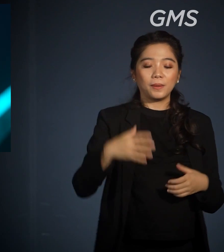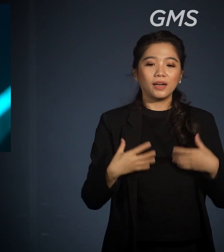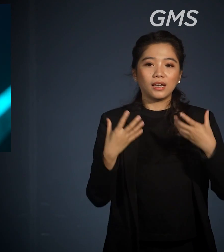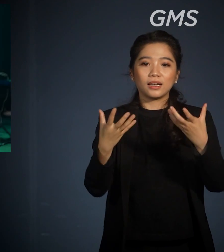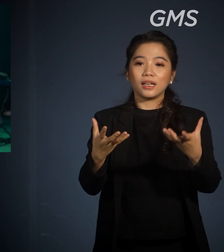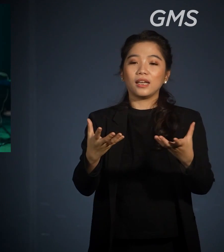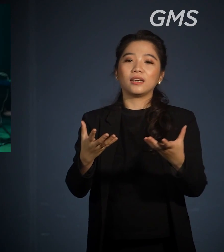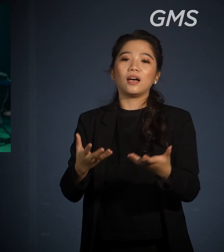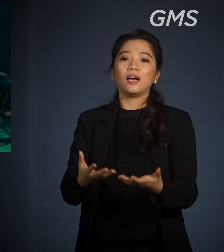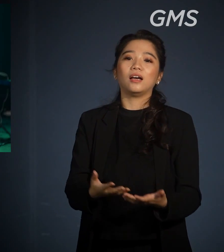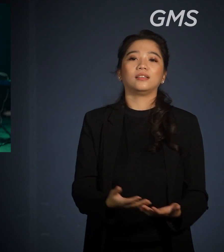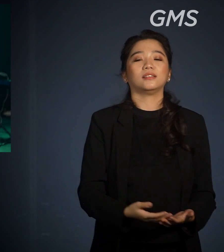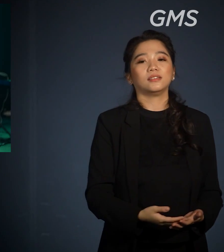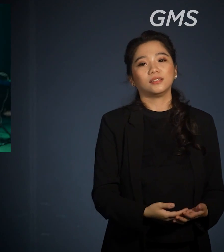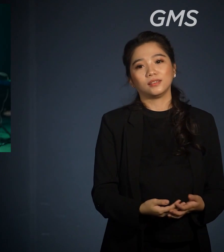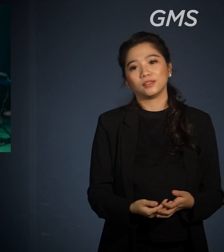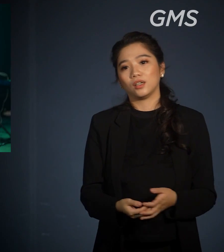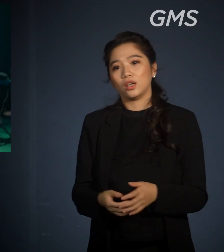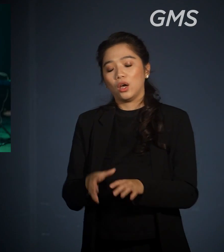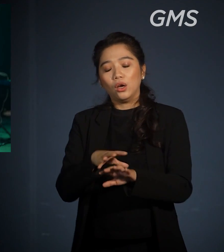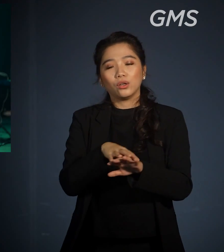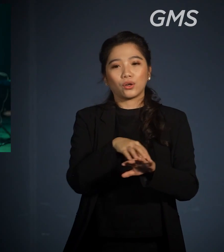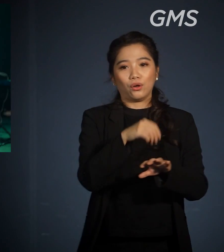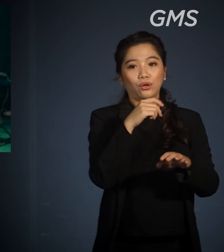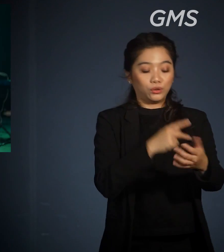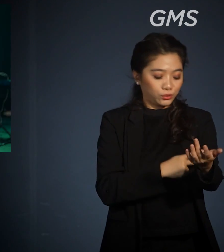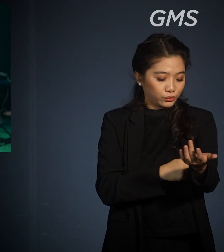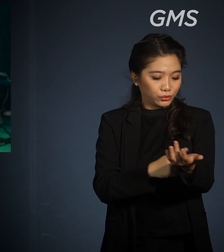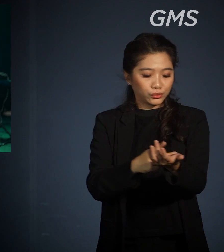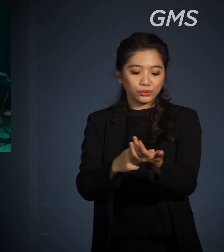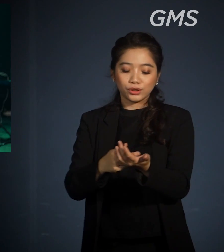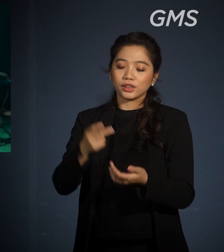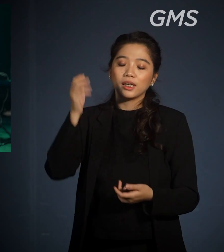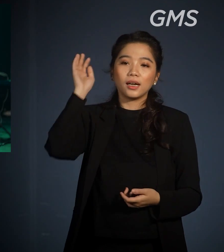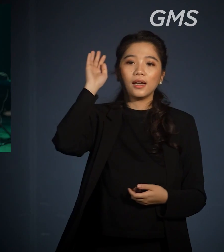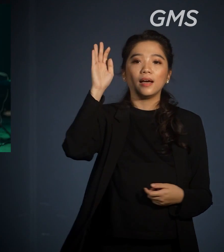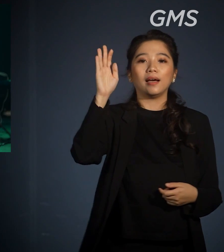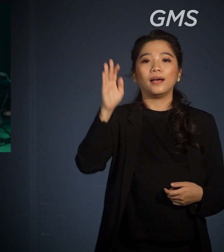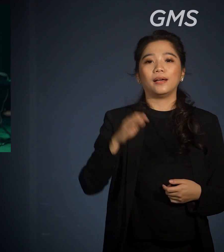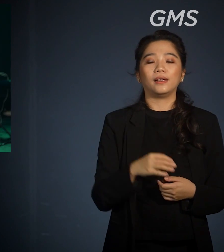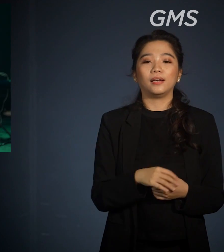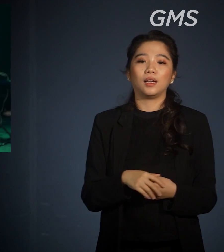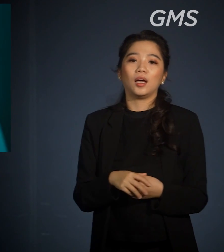Dia berikan Roh Kudus-Nya,